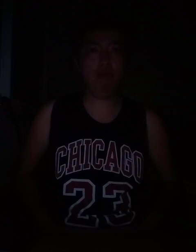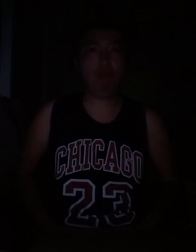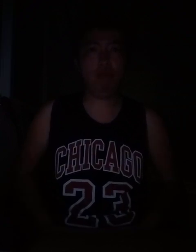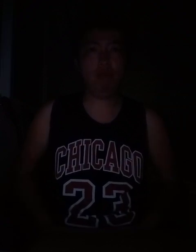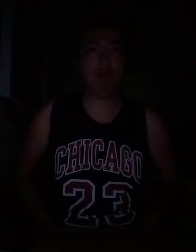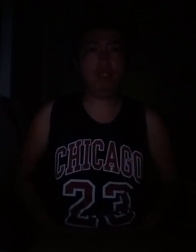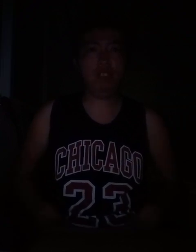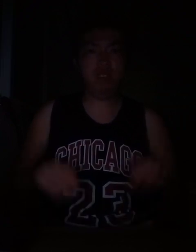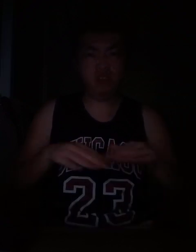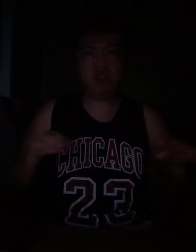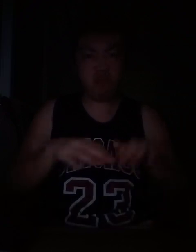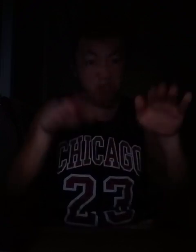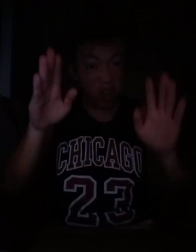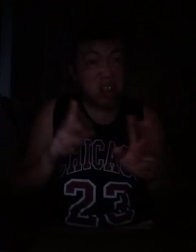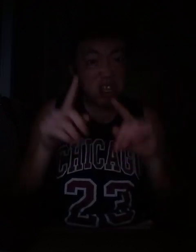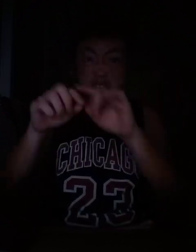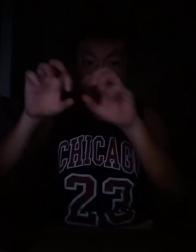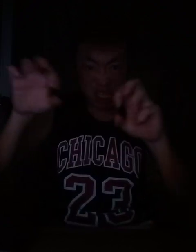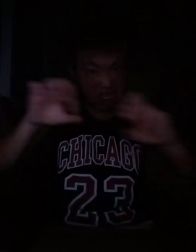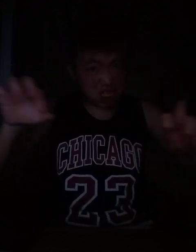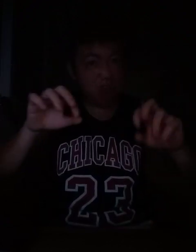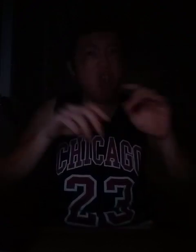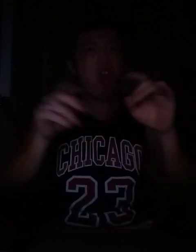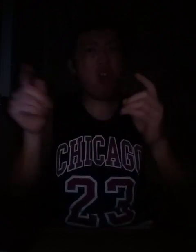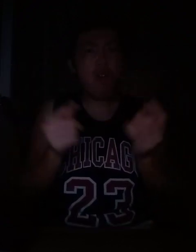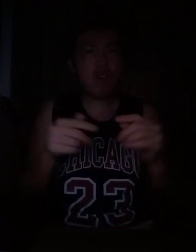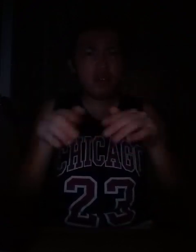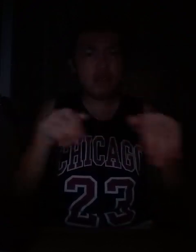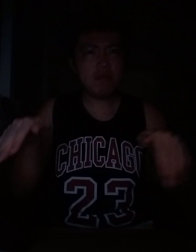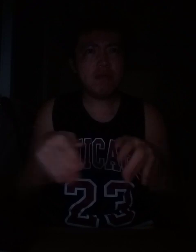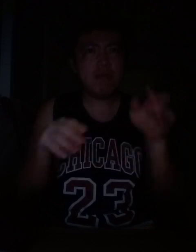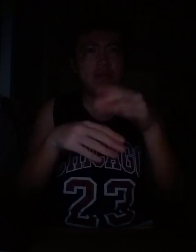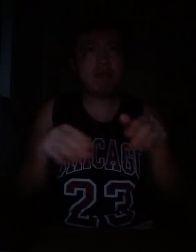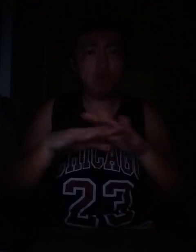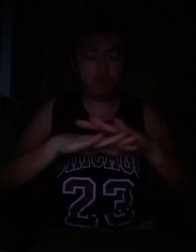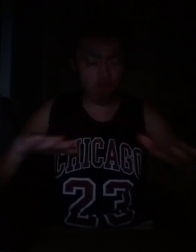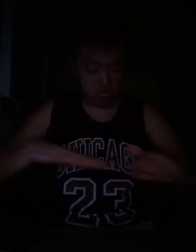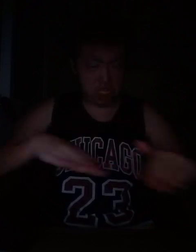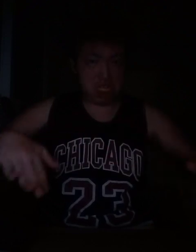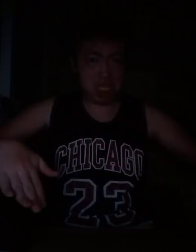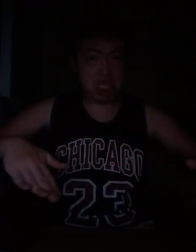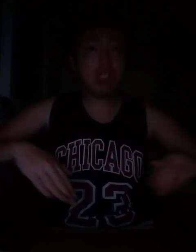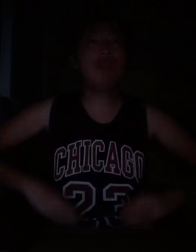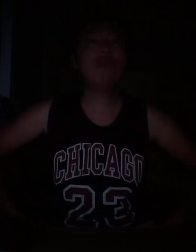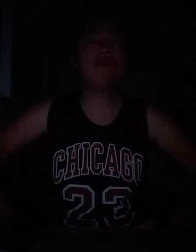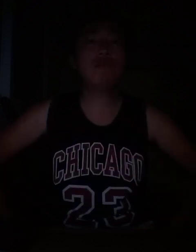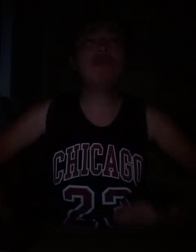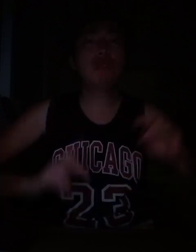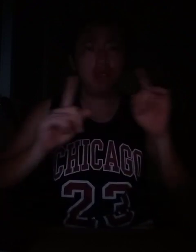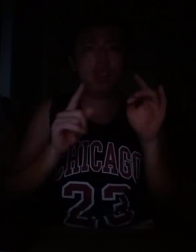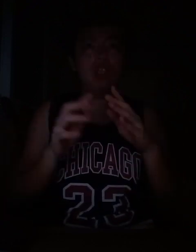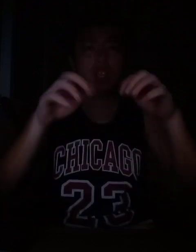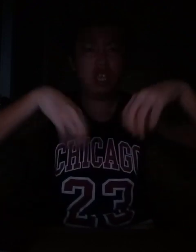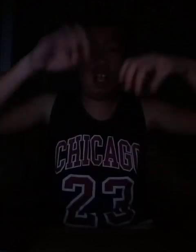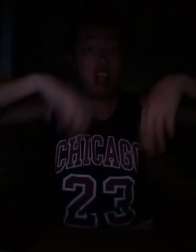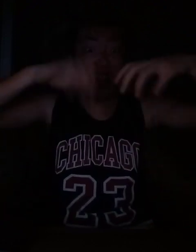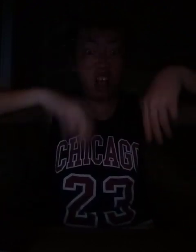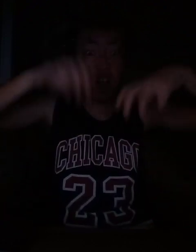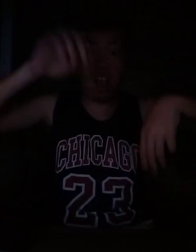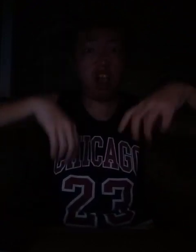물에 젖은 벽지가 뜯겨져 있고 가재도구가 집안 곳곳에 널브러져 있습니다. 지난달 장마에 미호강 임시제방